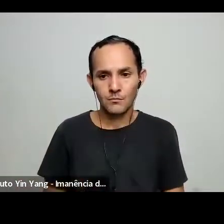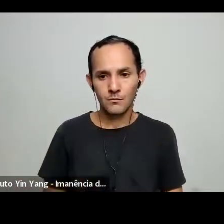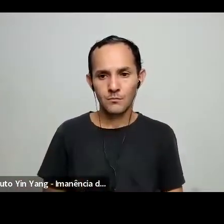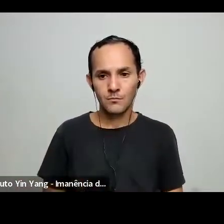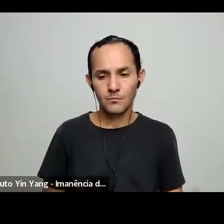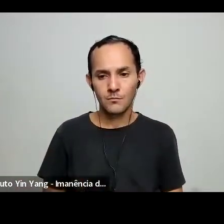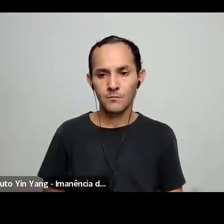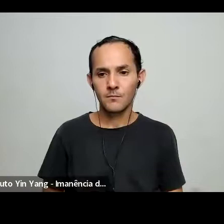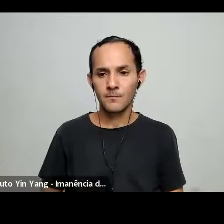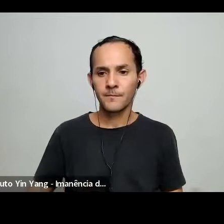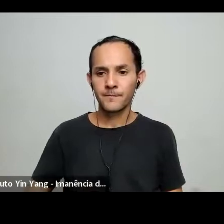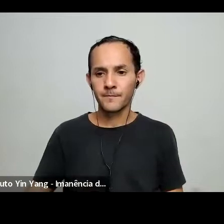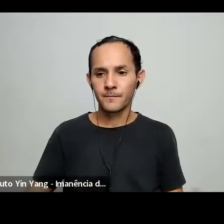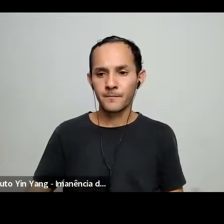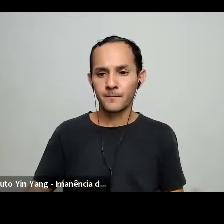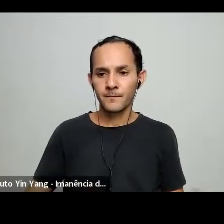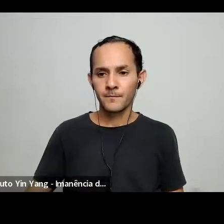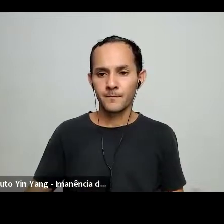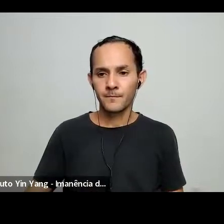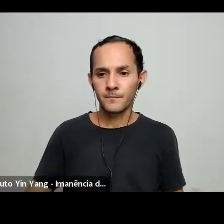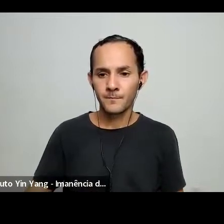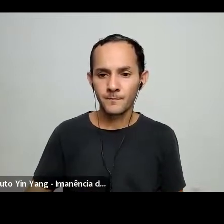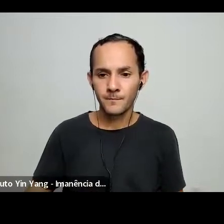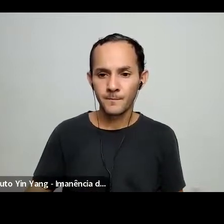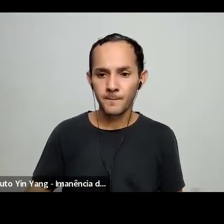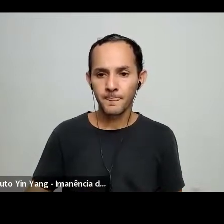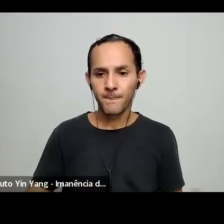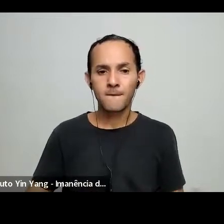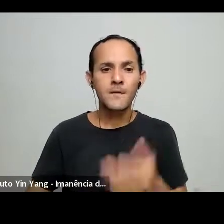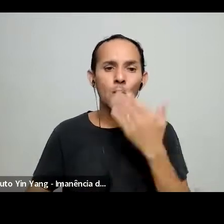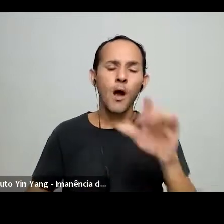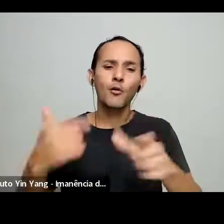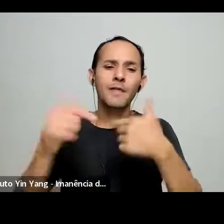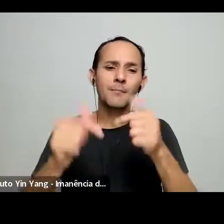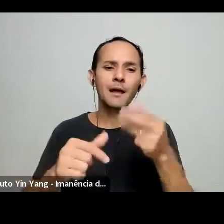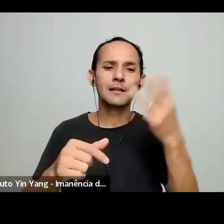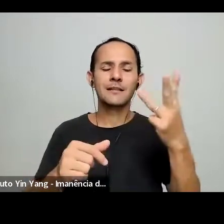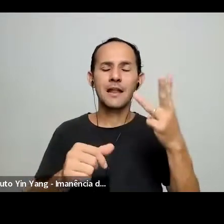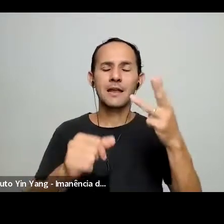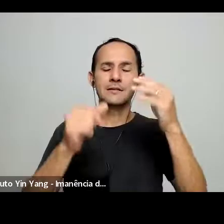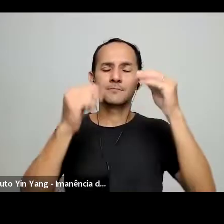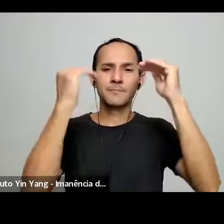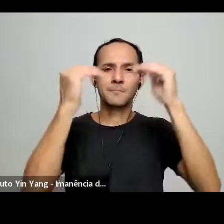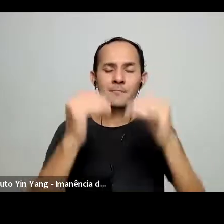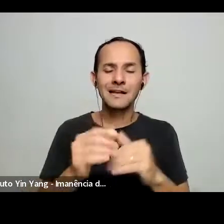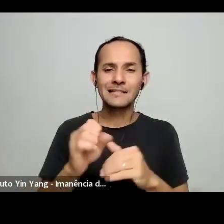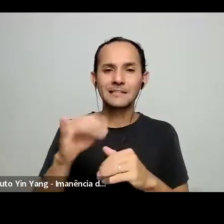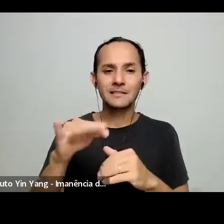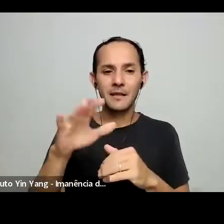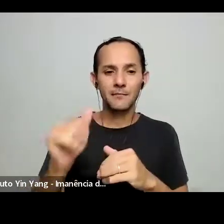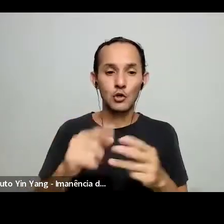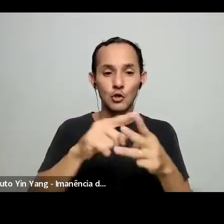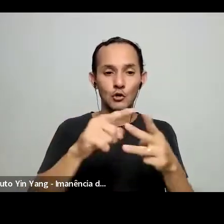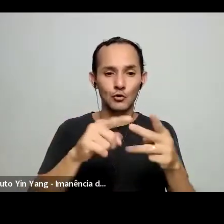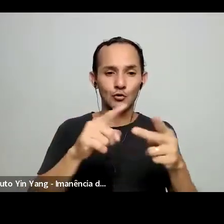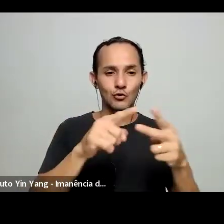chegar. Que tipo de trabalho é que era? 3 revisões sistemáticas, 2 ensaios